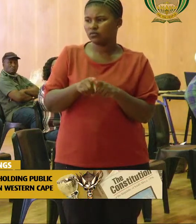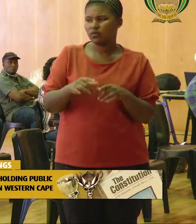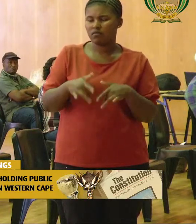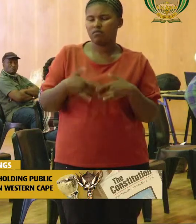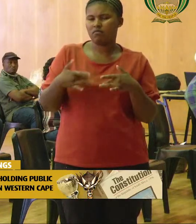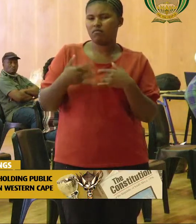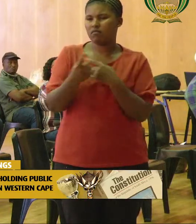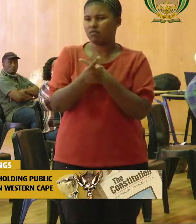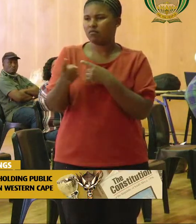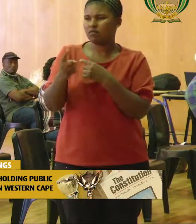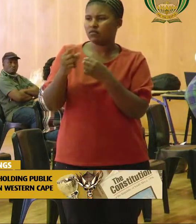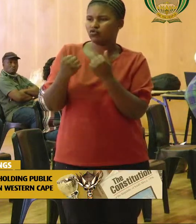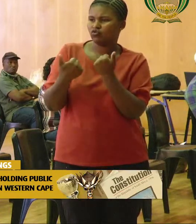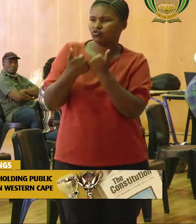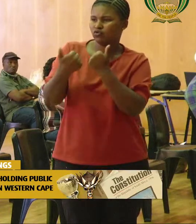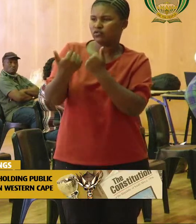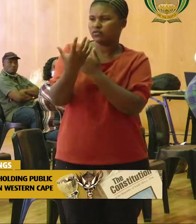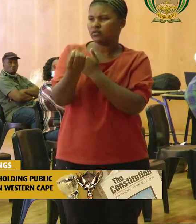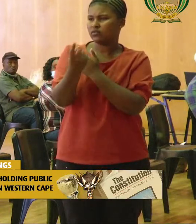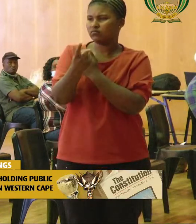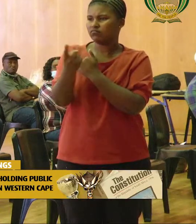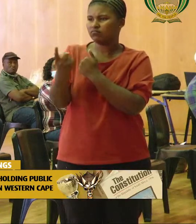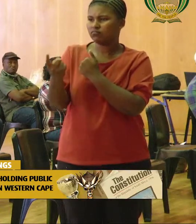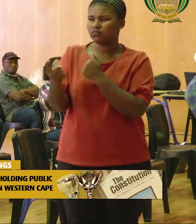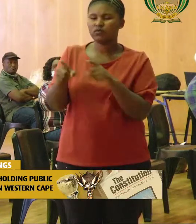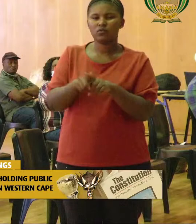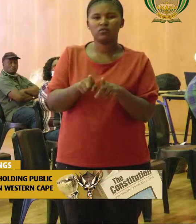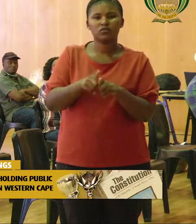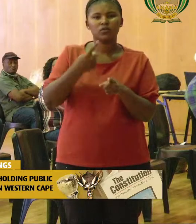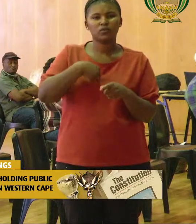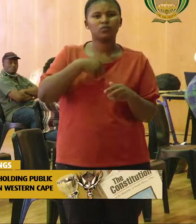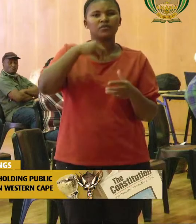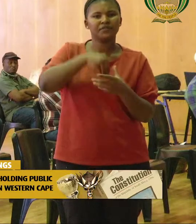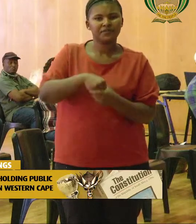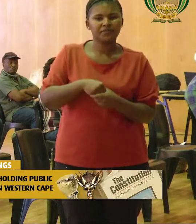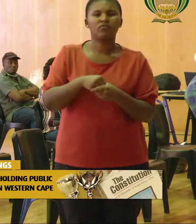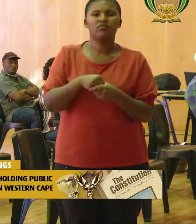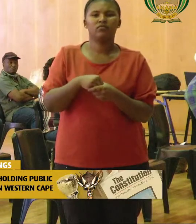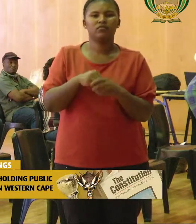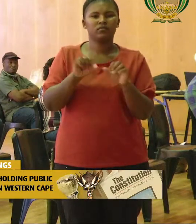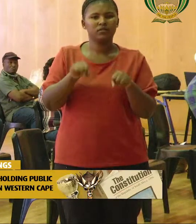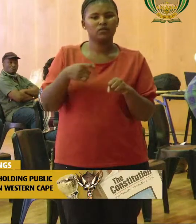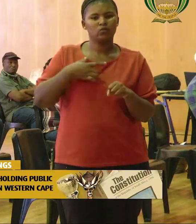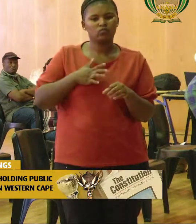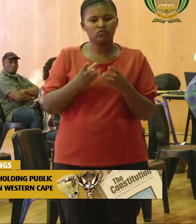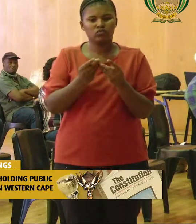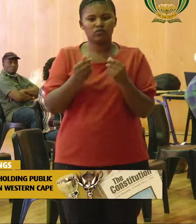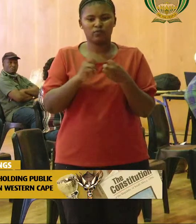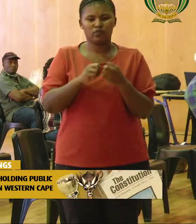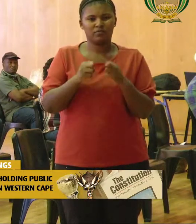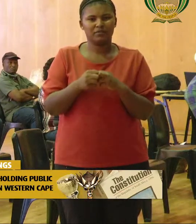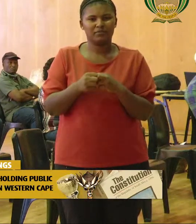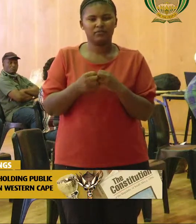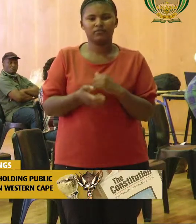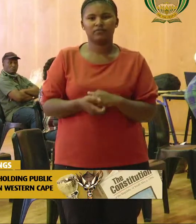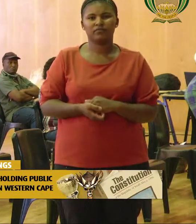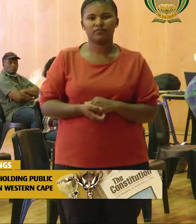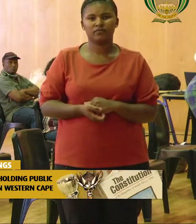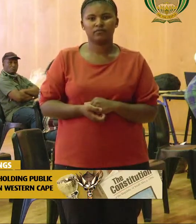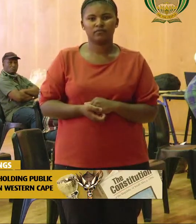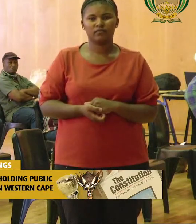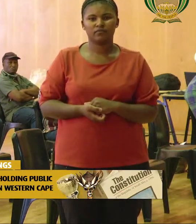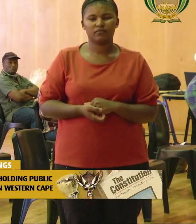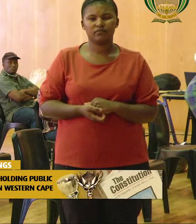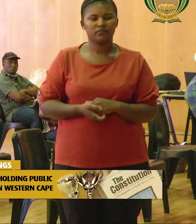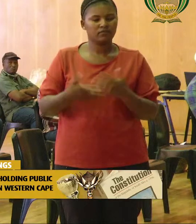wees. Mijn reden daarvoor is omdat partijen brengen leerbeloftes naar tafel toe. Baie keer